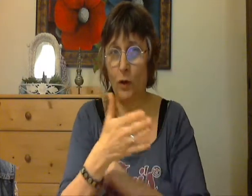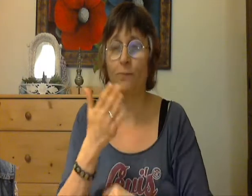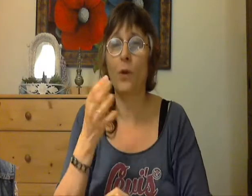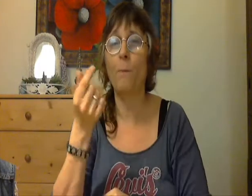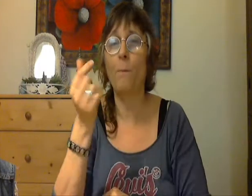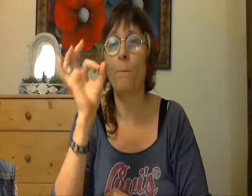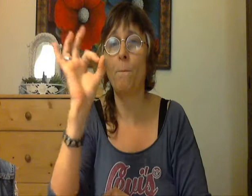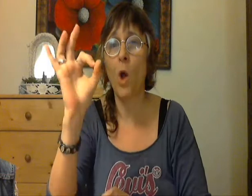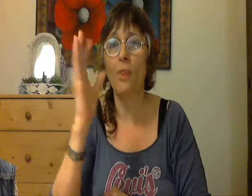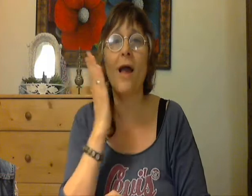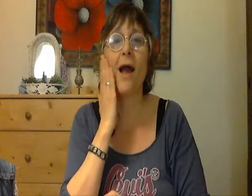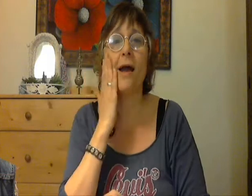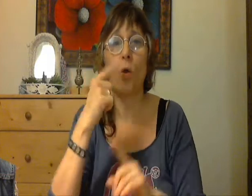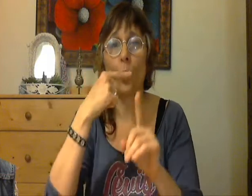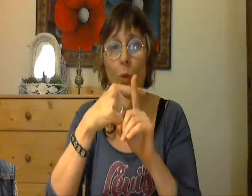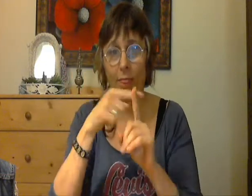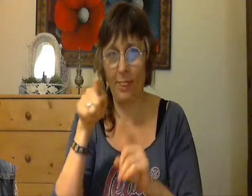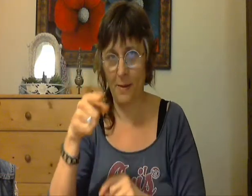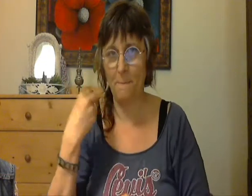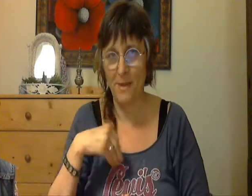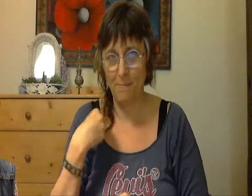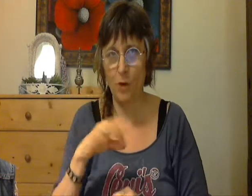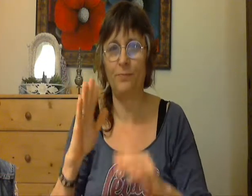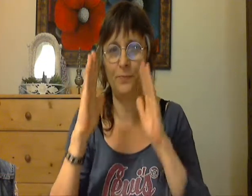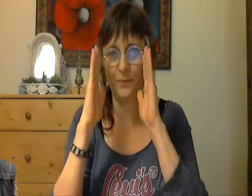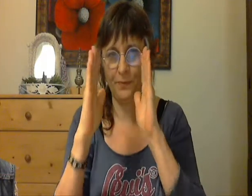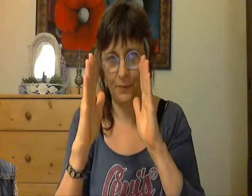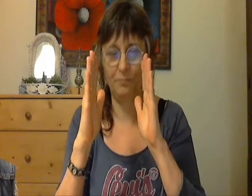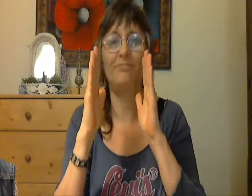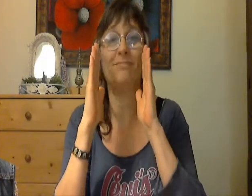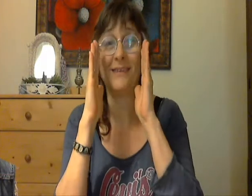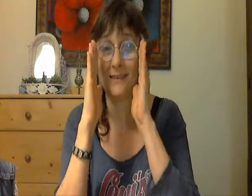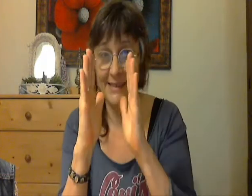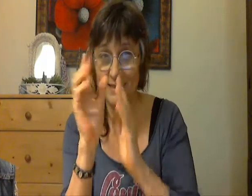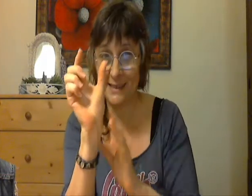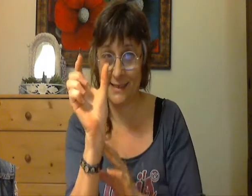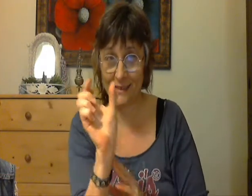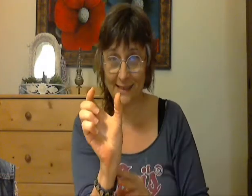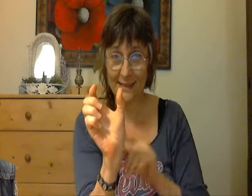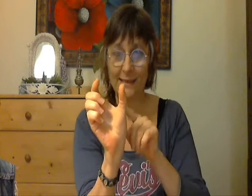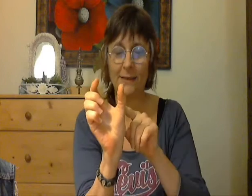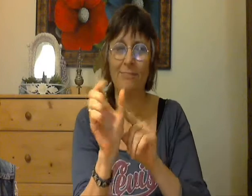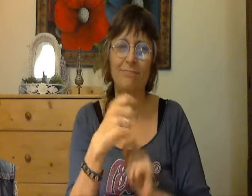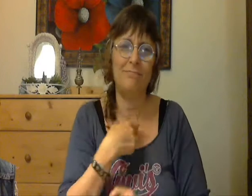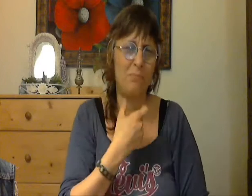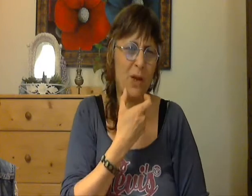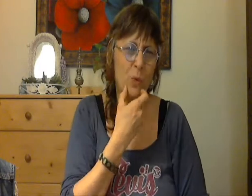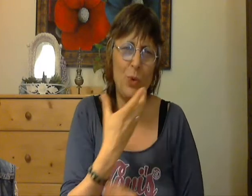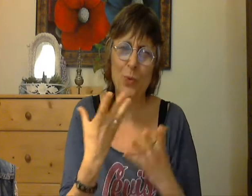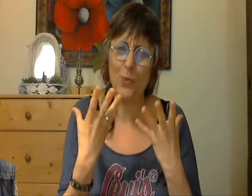recuadrantes, líneas de integración para Pedro, y Diego Castro por los costados, y Barrada la media punta, y arriba Columba, es el equipo del Getafe que